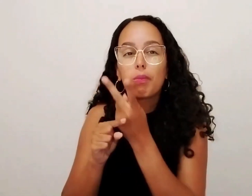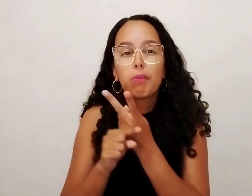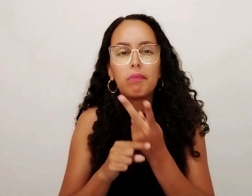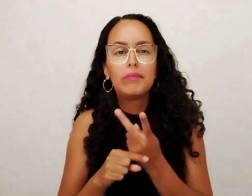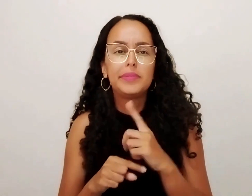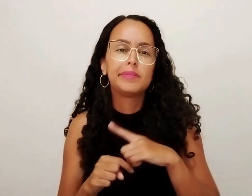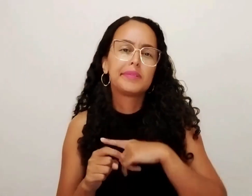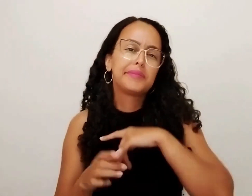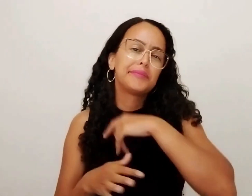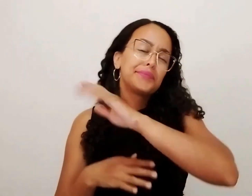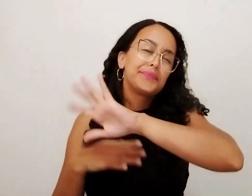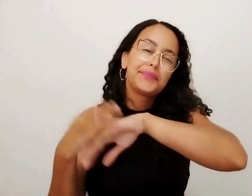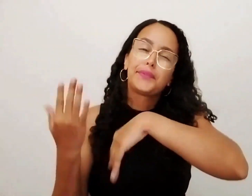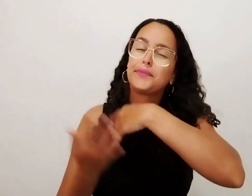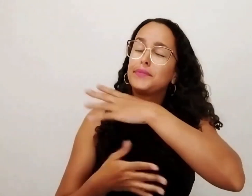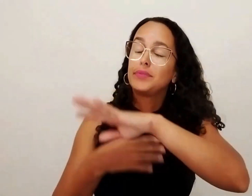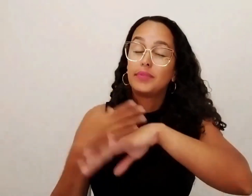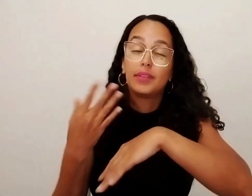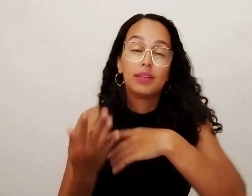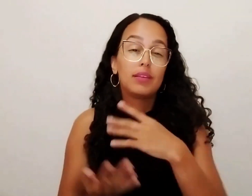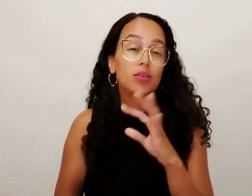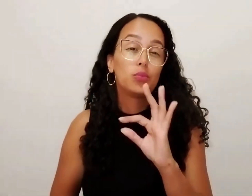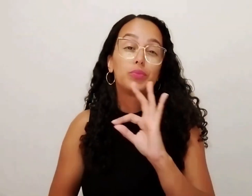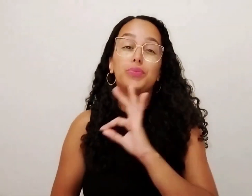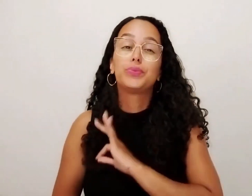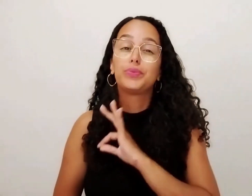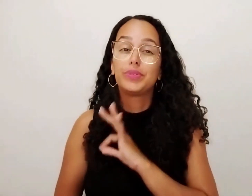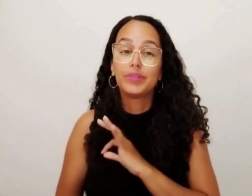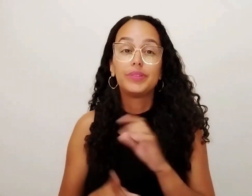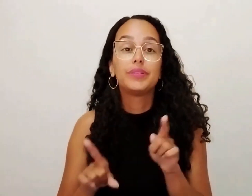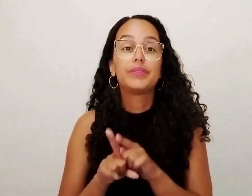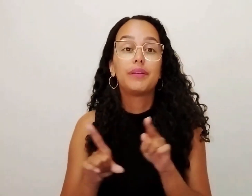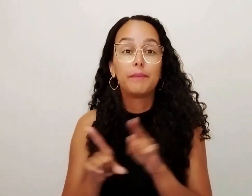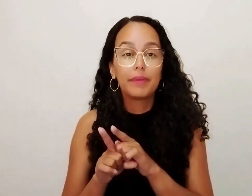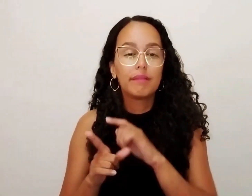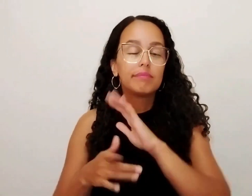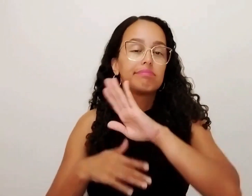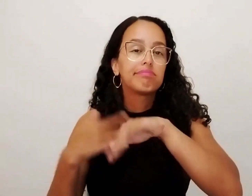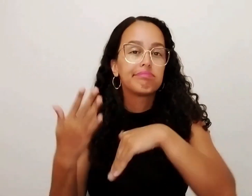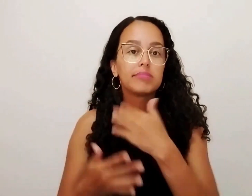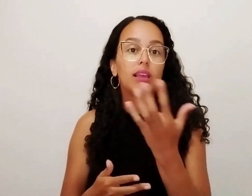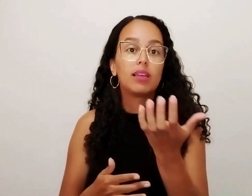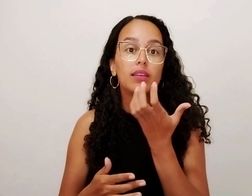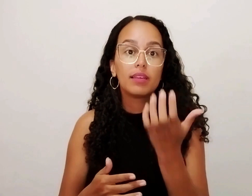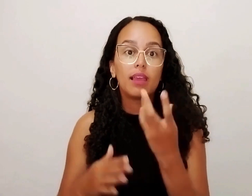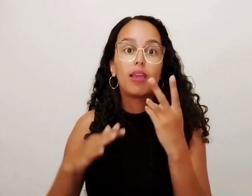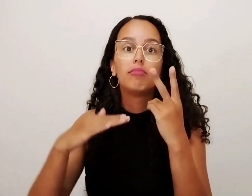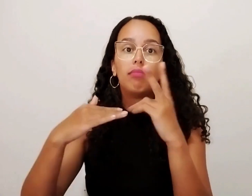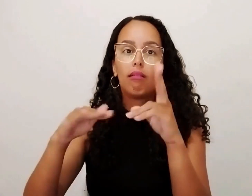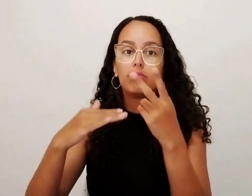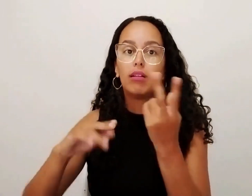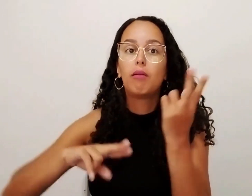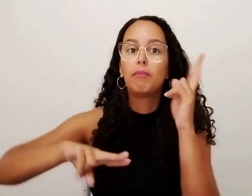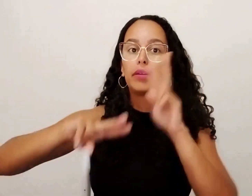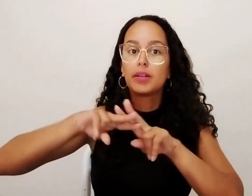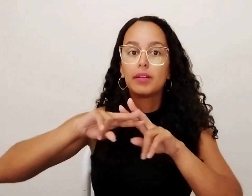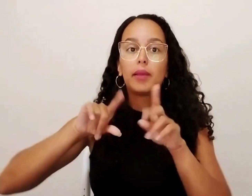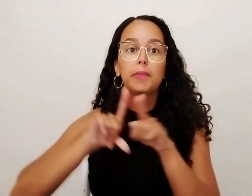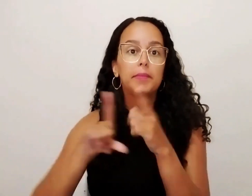fugir. Depois, ele vai pescar no mesmo lugar que a esposa do gigante, a